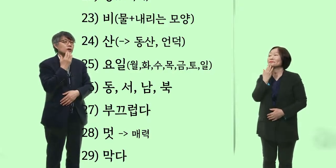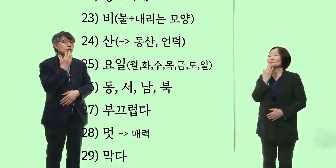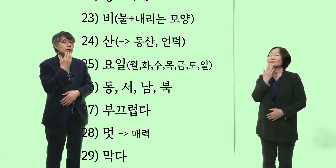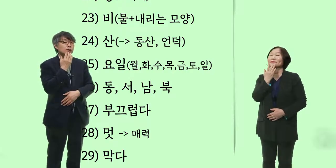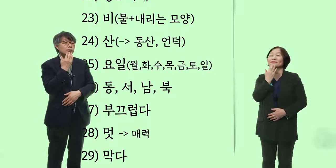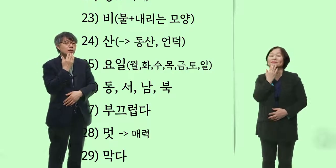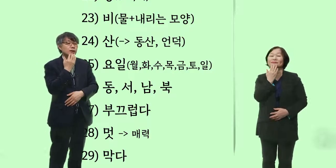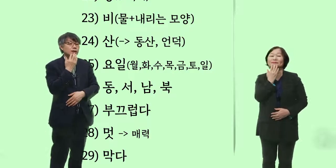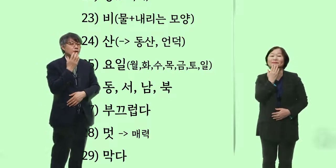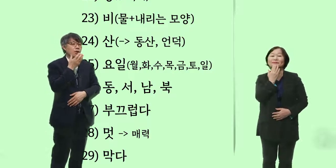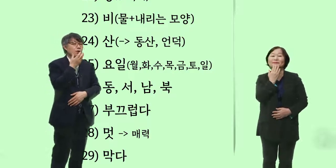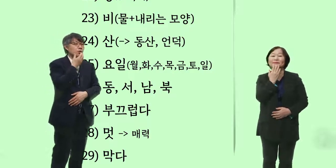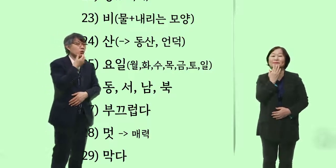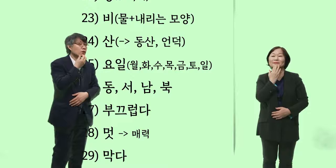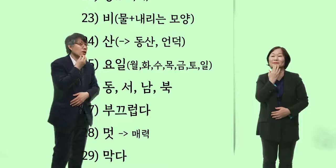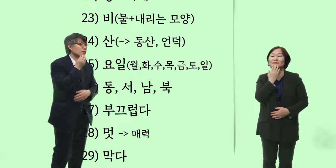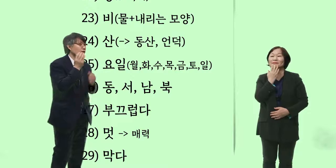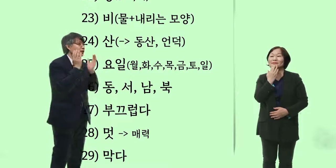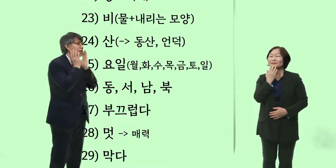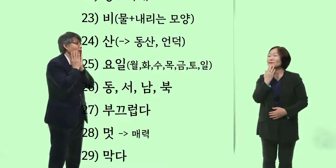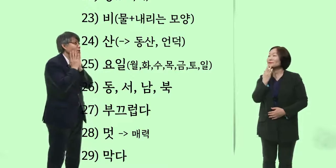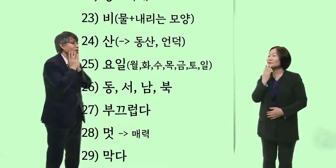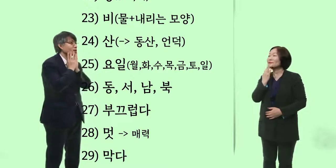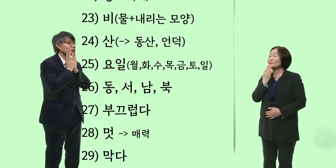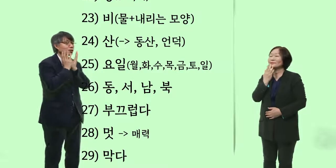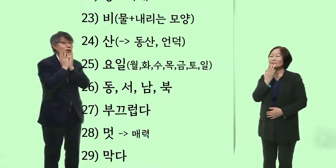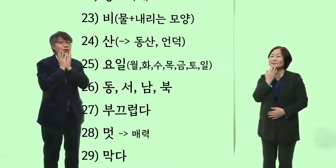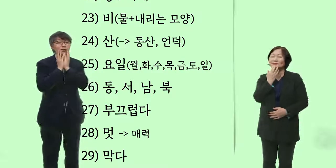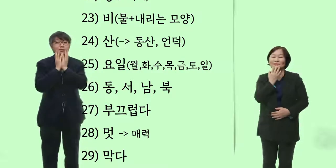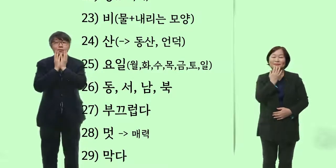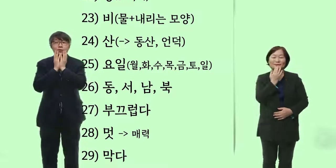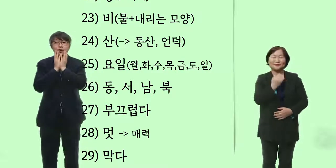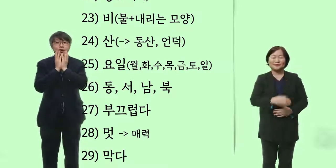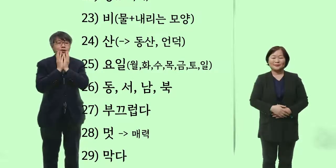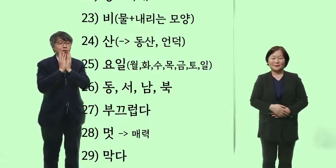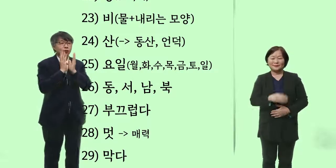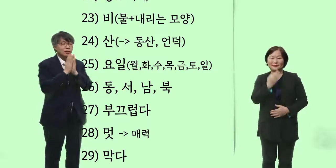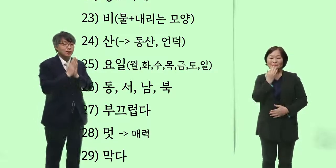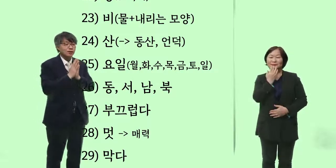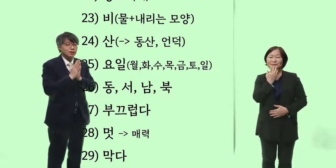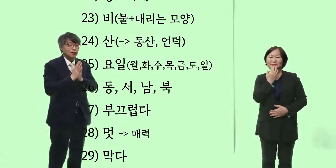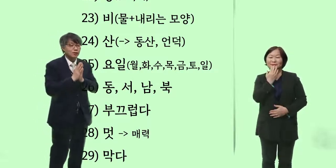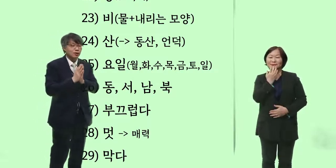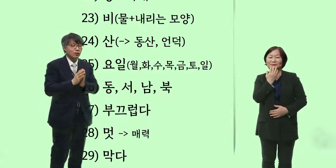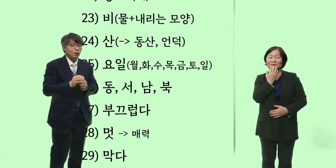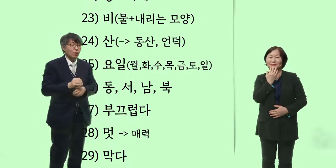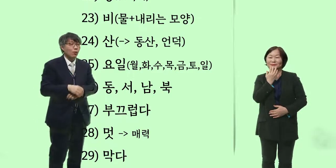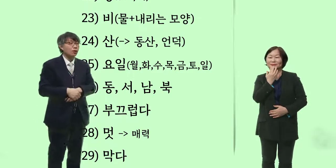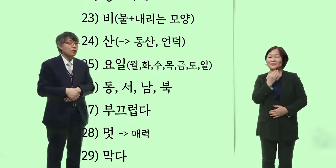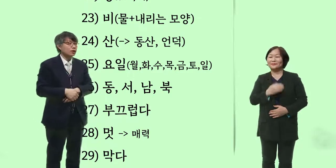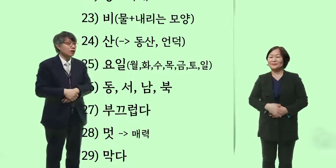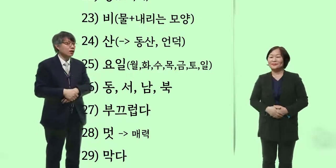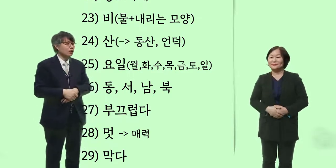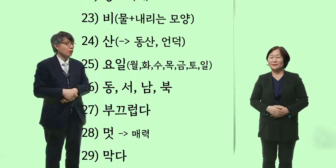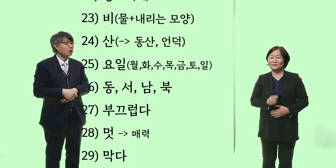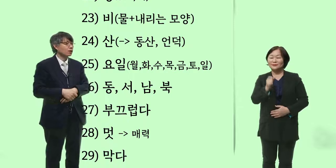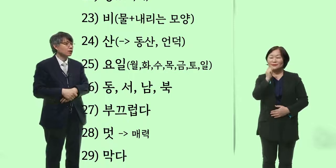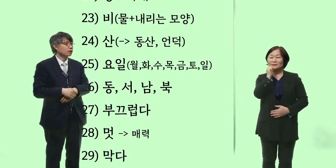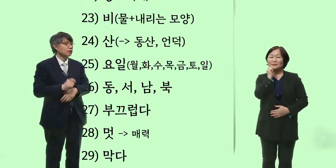이렇게 쓰면 될 것 같은데, 여기에서 거의 다 나옵니다. 여기에서 이제 요일이 거의 나오는데요. 월요일은 어떻게 할까요? 월요일은